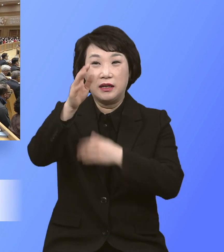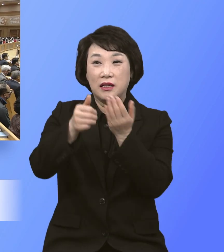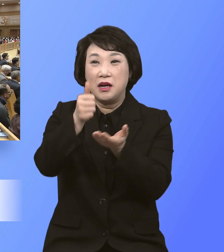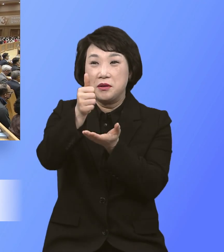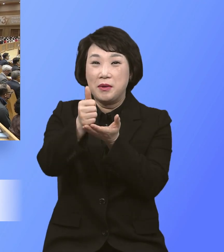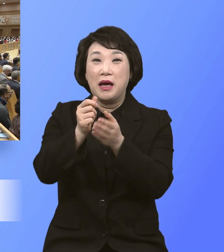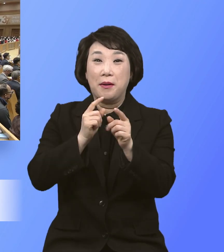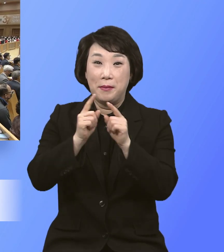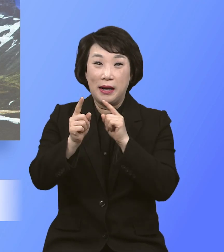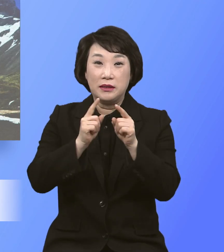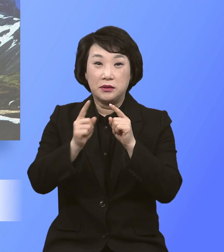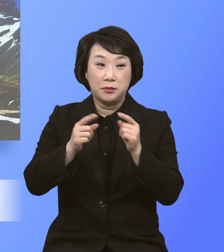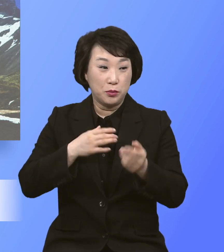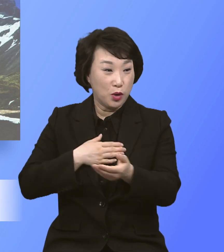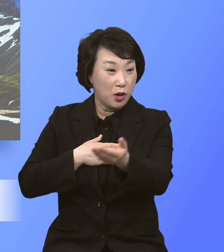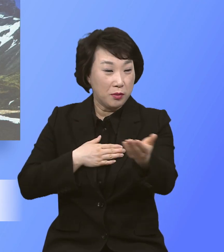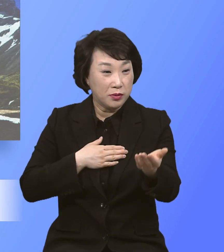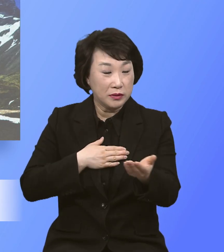말씀에는